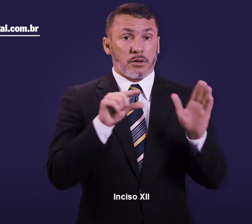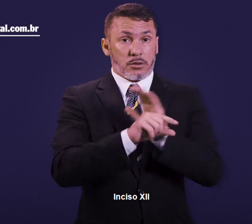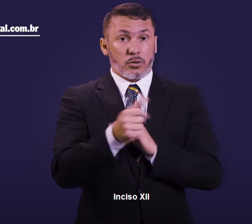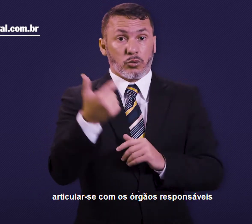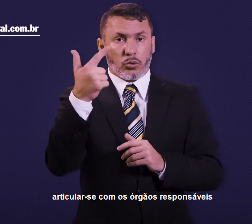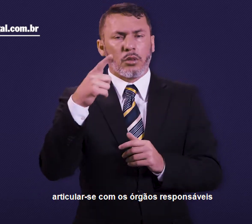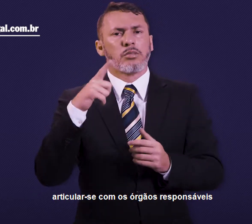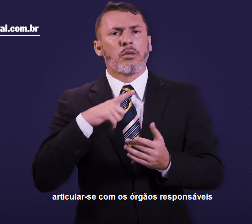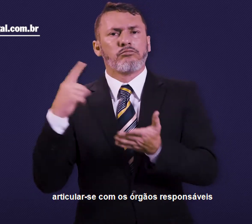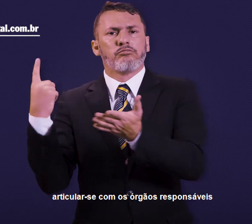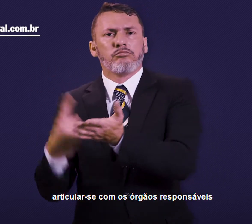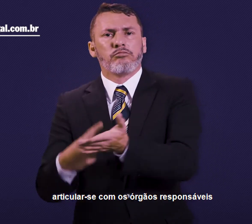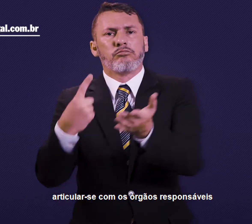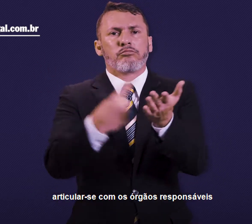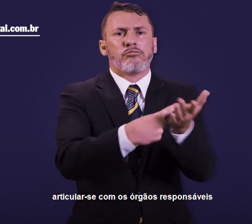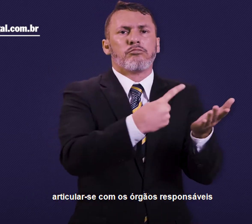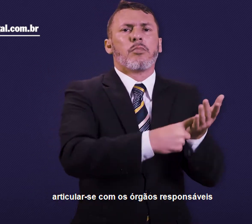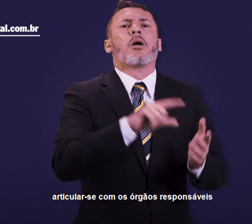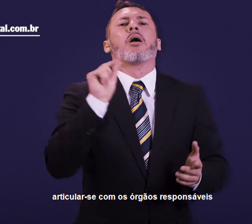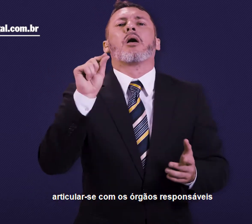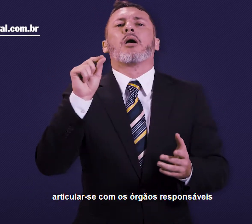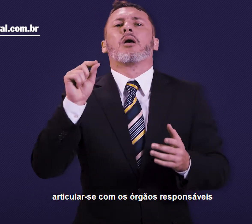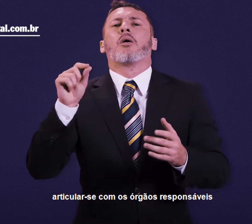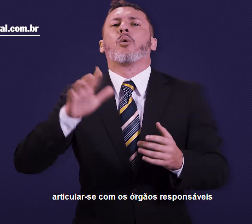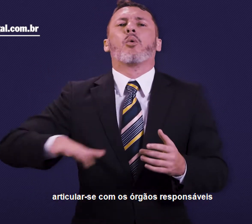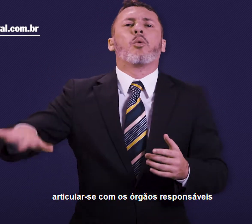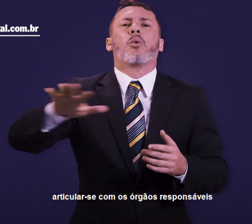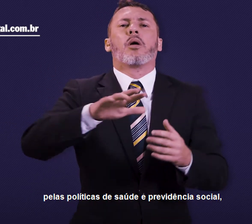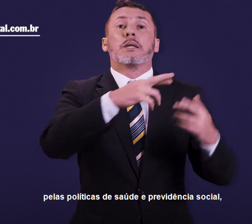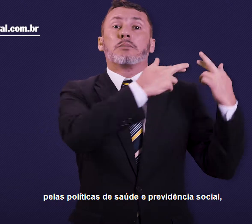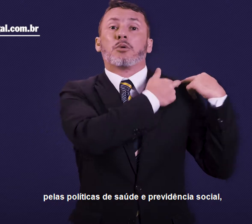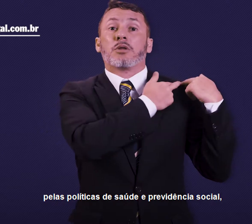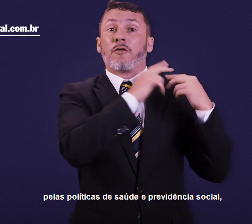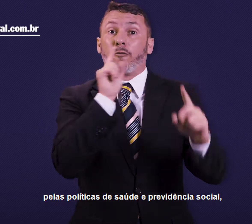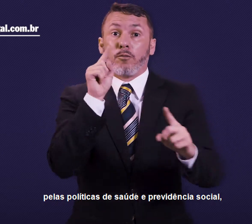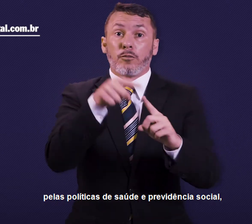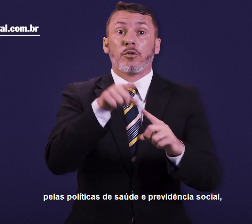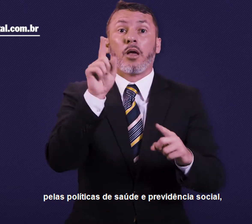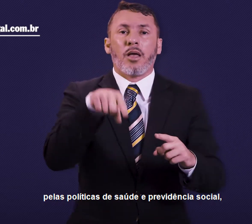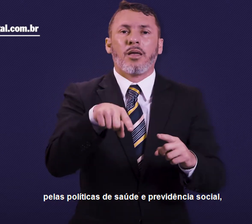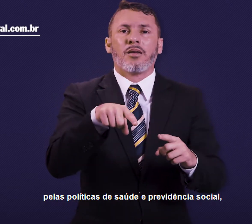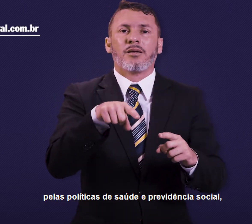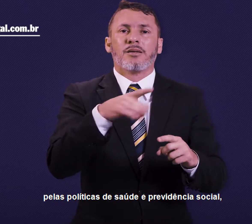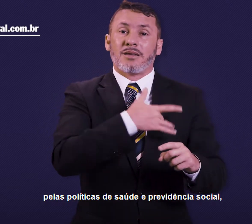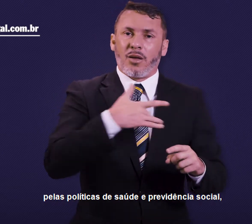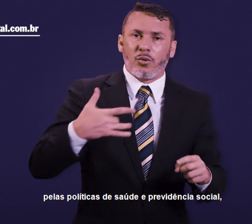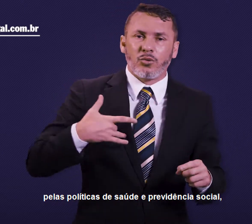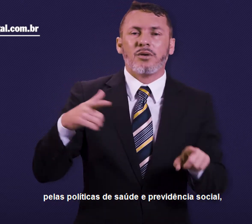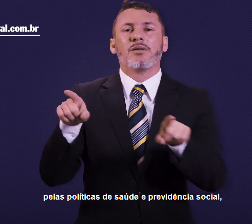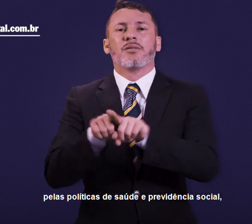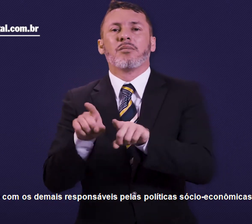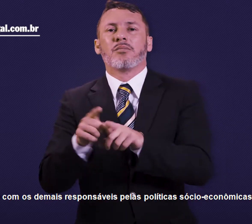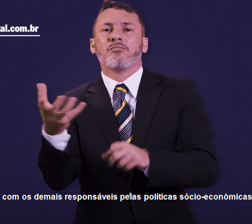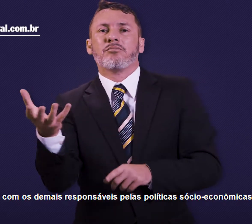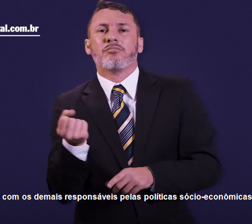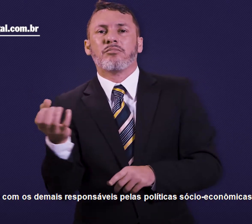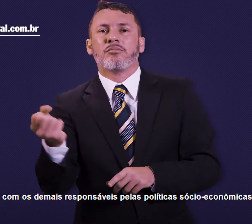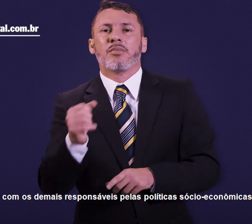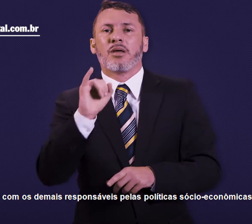12. Articular-se com os órgãos responsáveis pelas políticas de saúde e previdência social, bem como com os